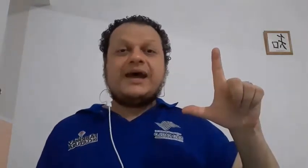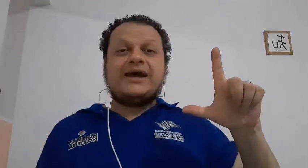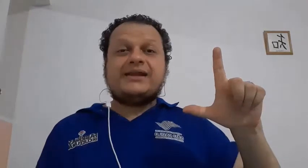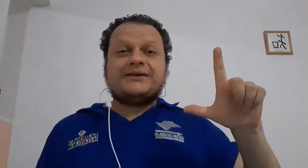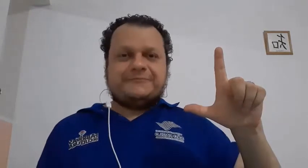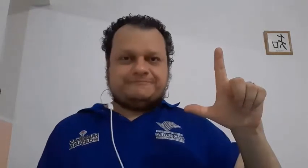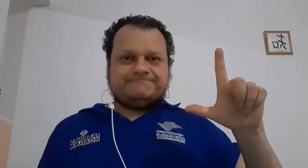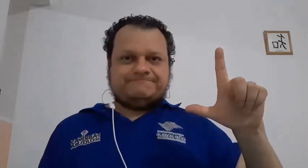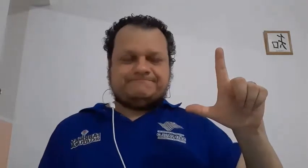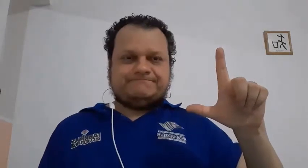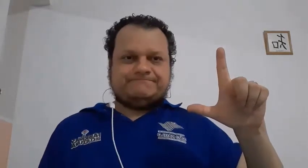L.